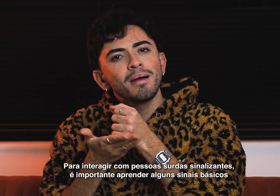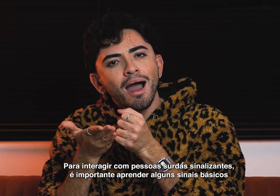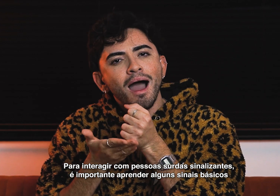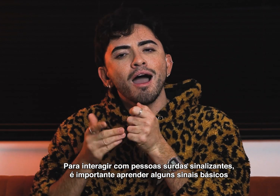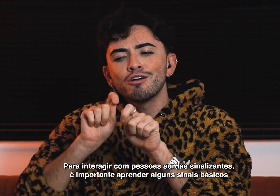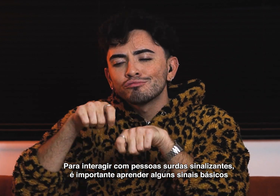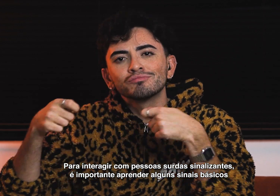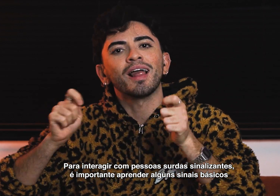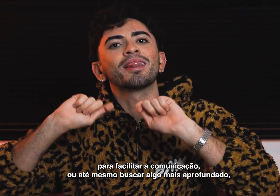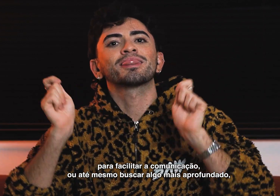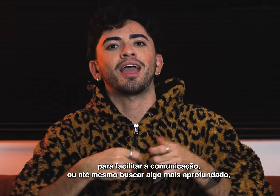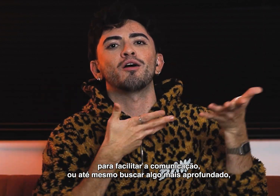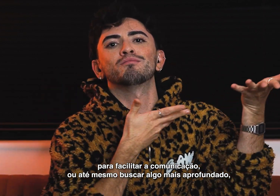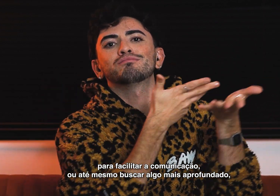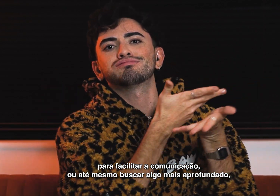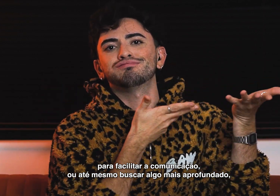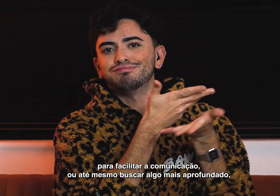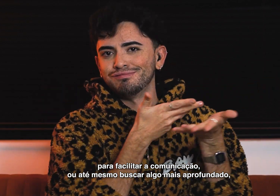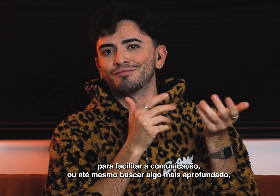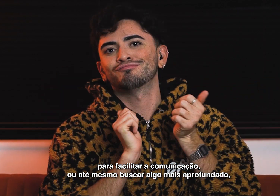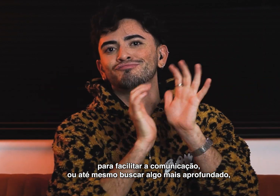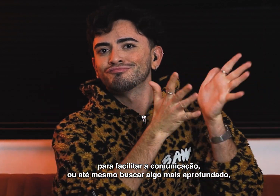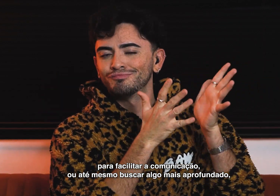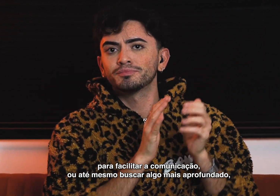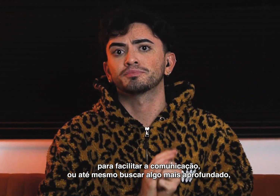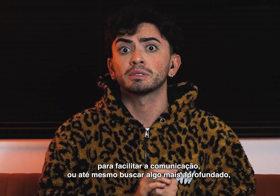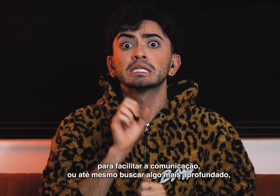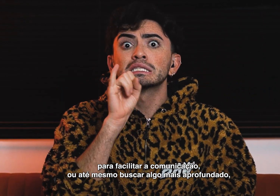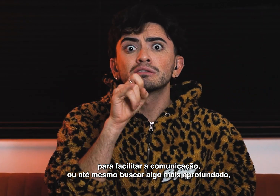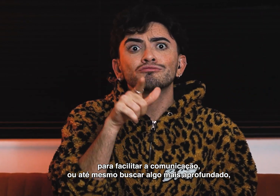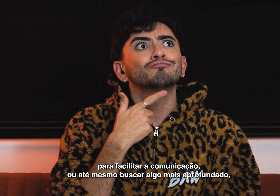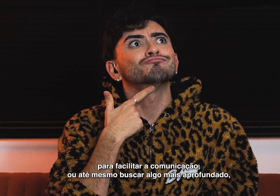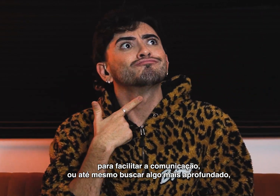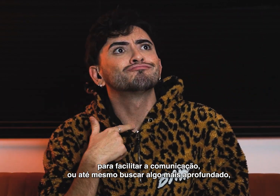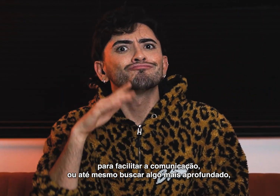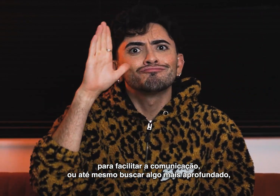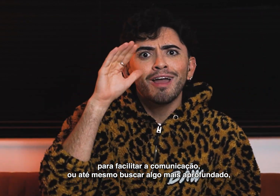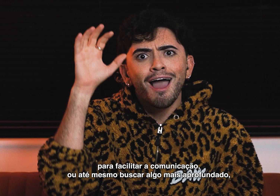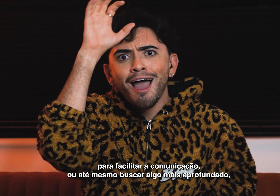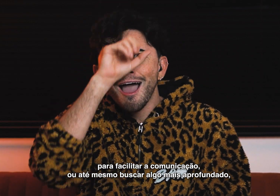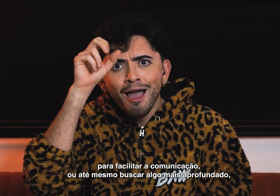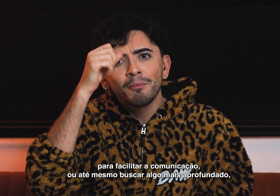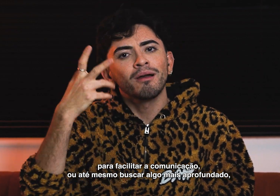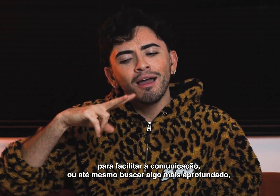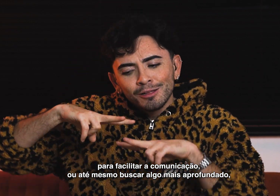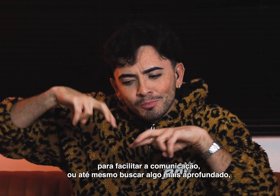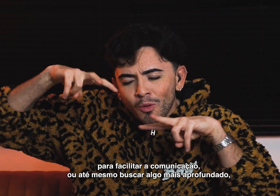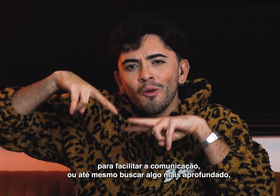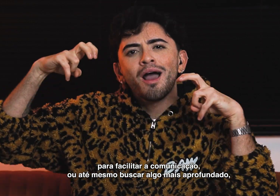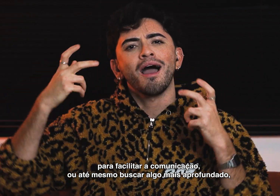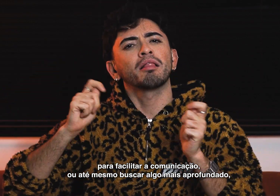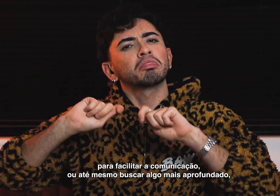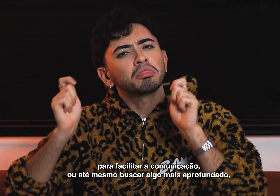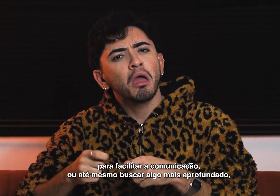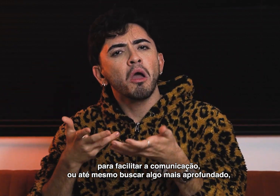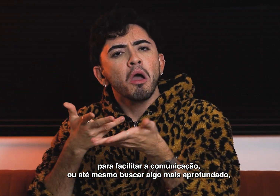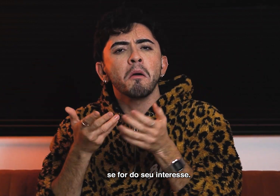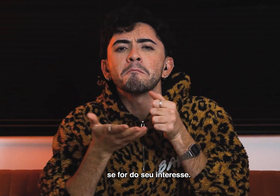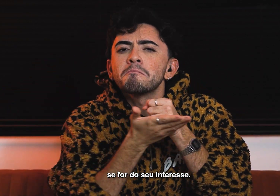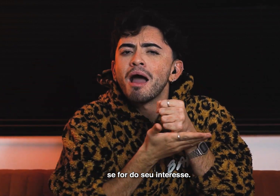aprender alguns sinais básicos para facilitar a comunicação, ou até mesmo buscar algo mais aprofundado, se for do